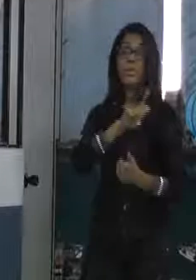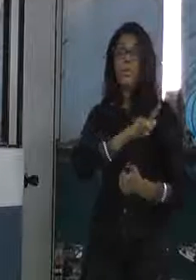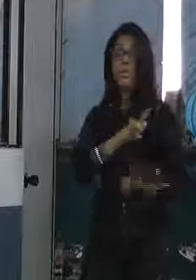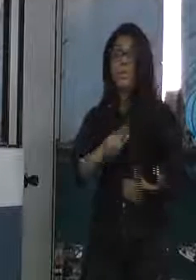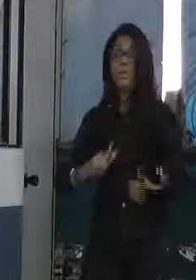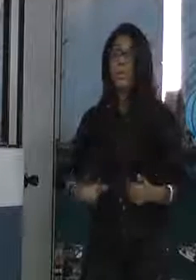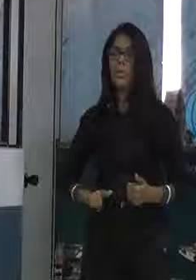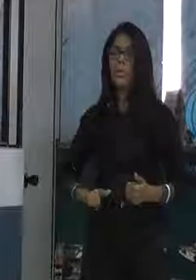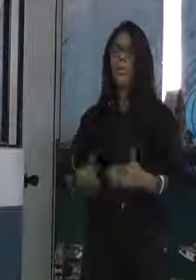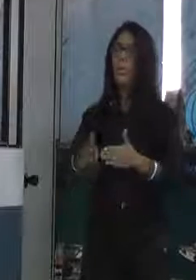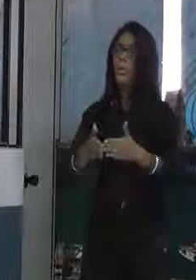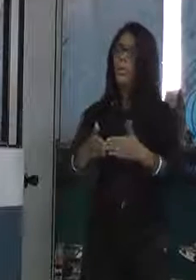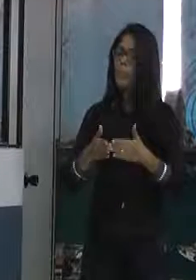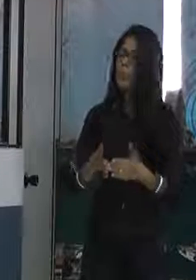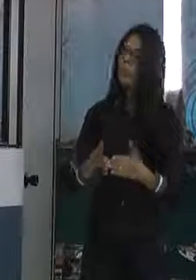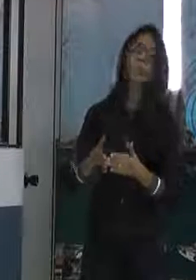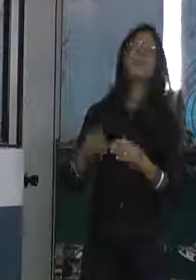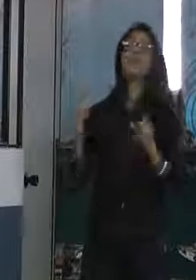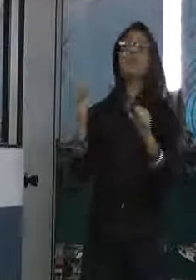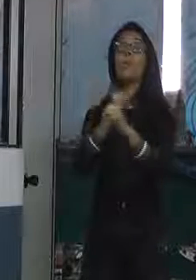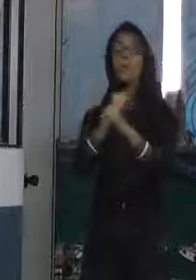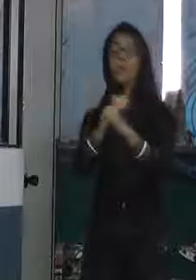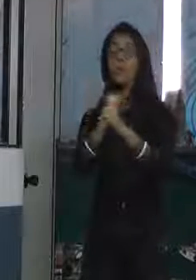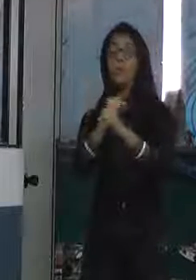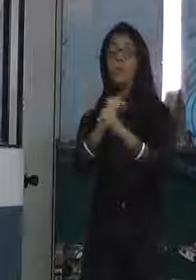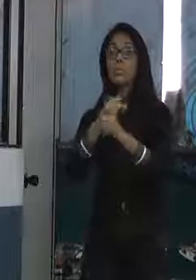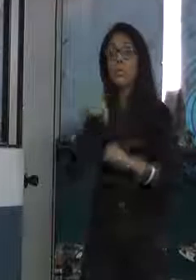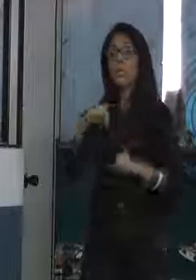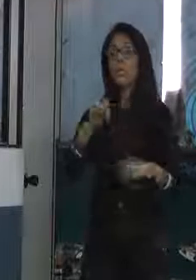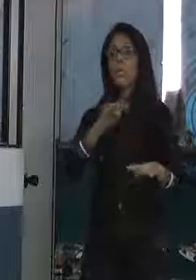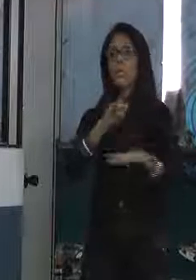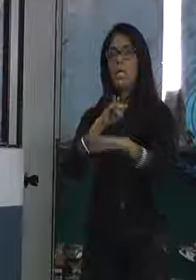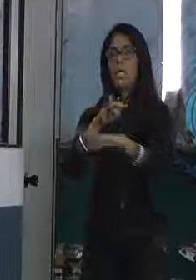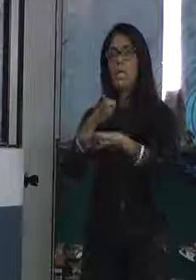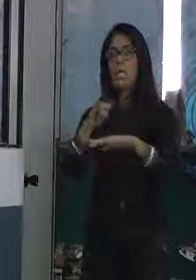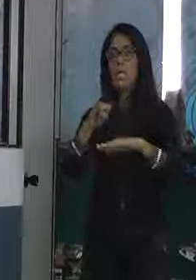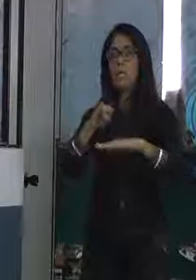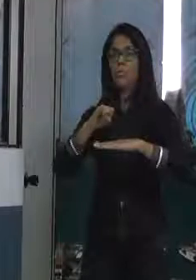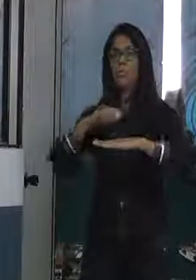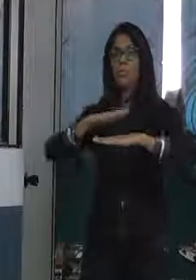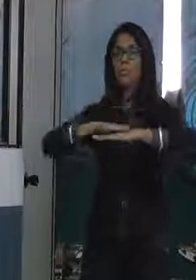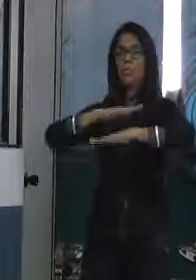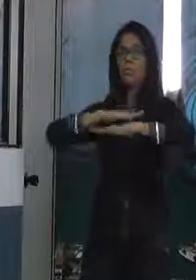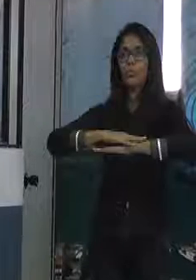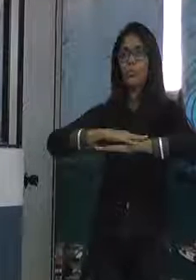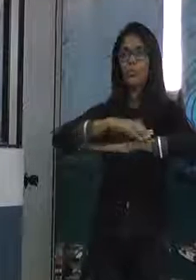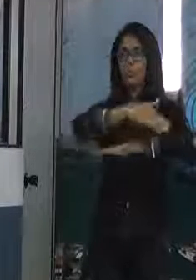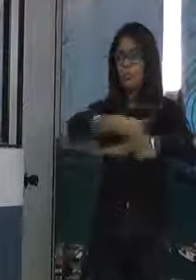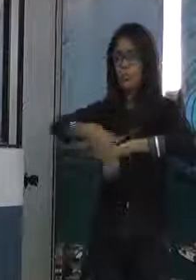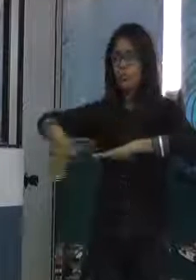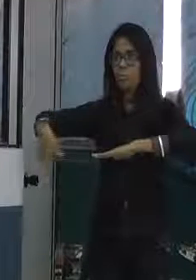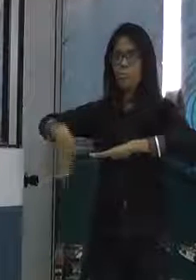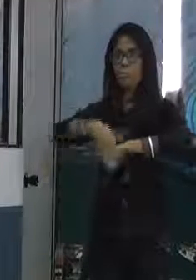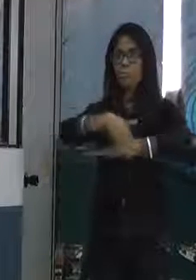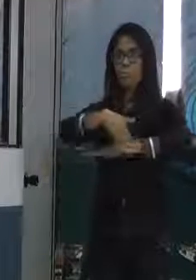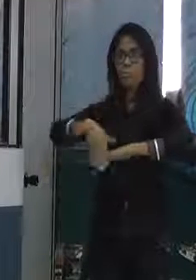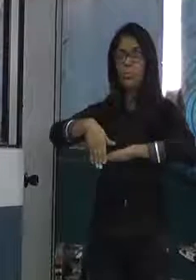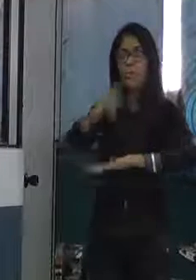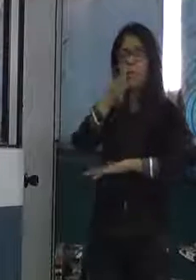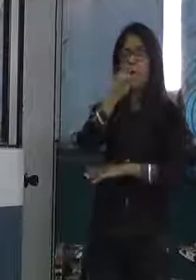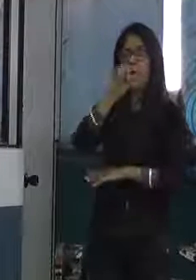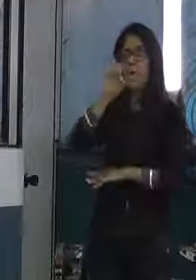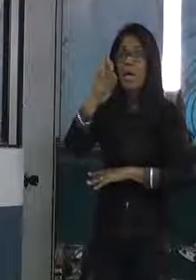fosse construído aqui no nosso município os pier náutico, porque o nosso município, para